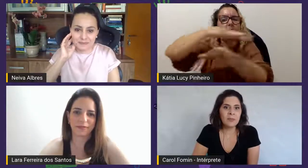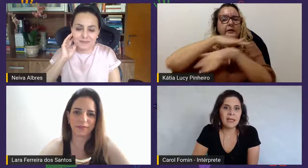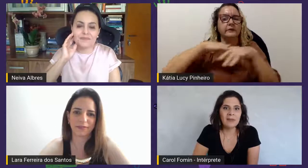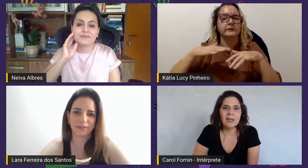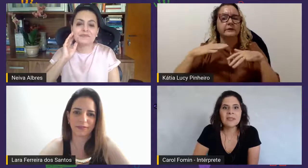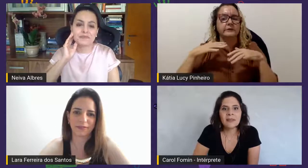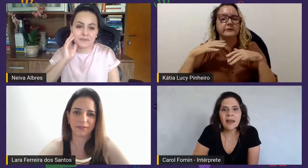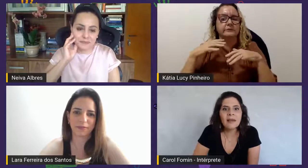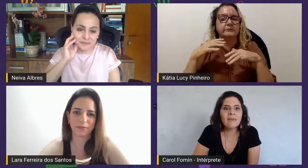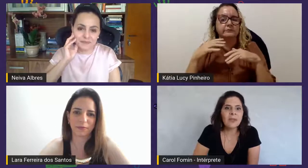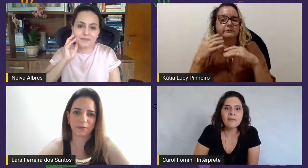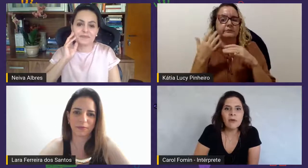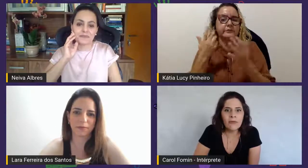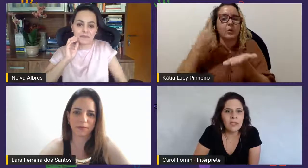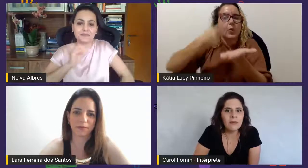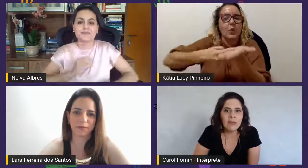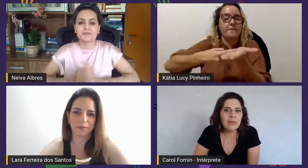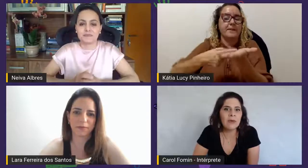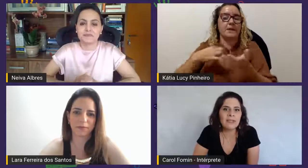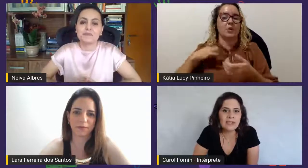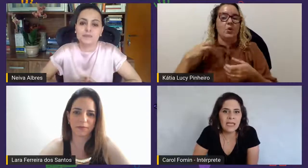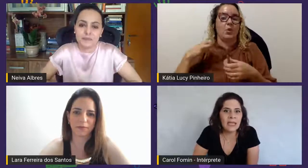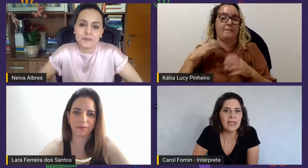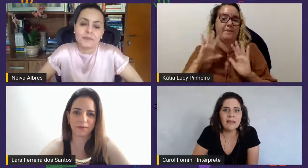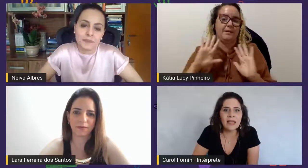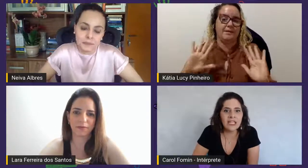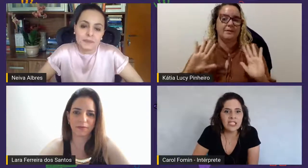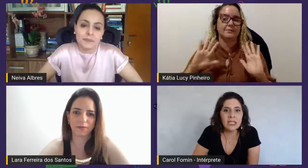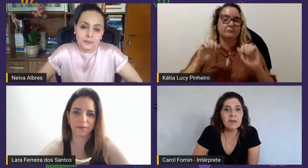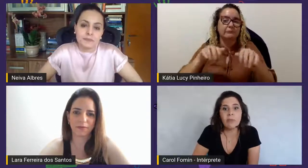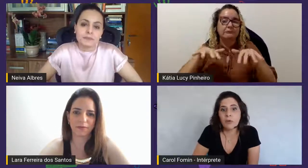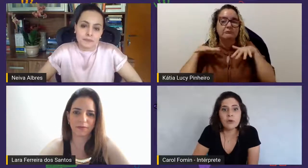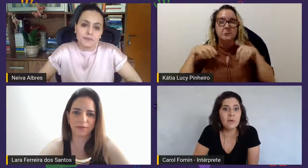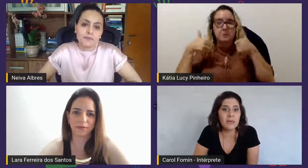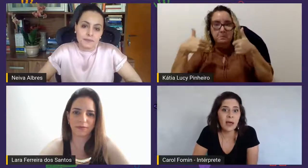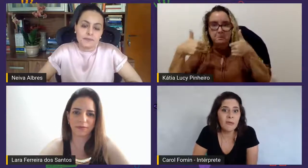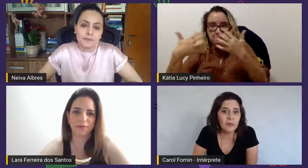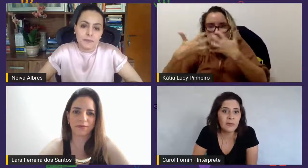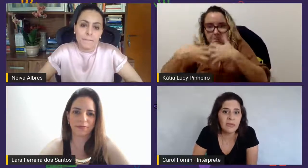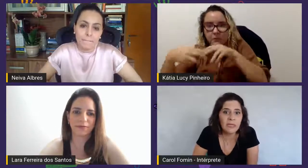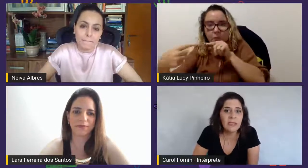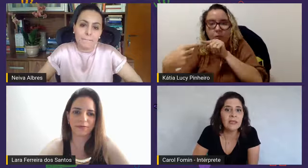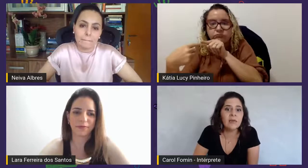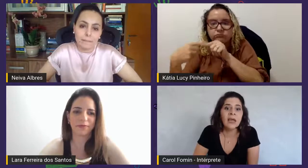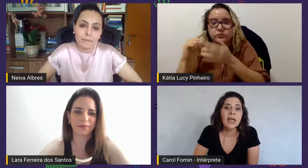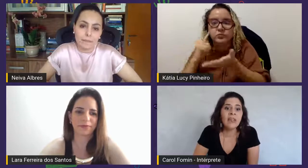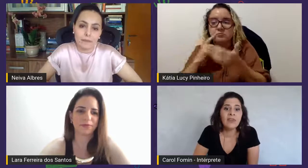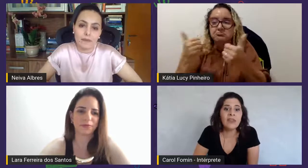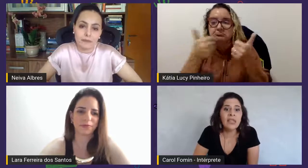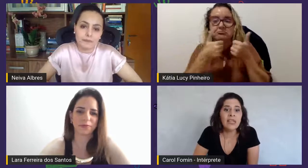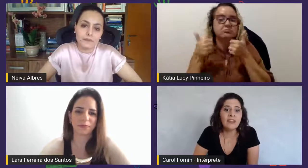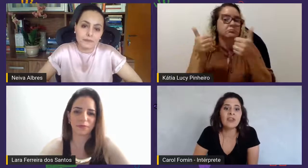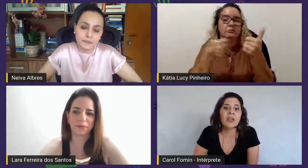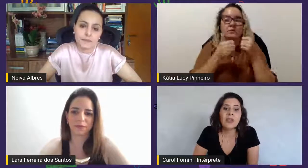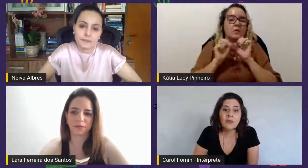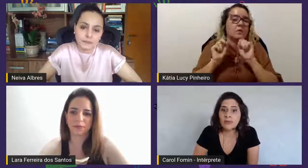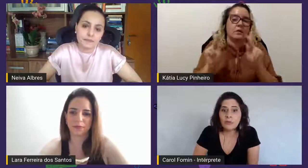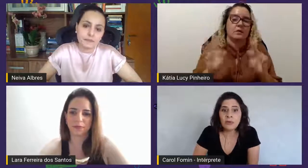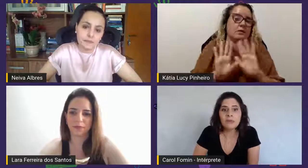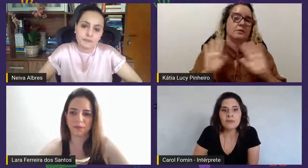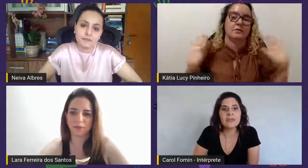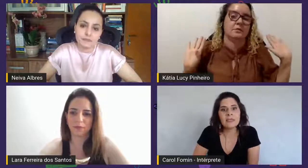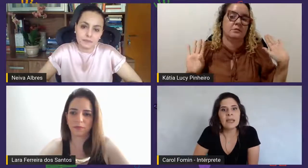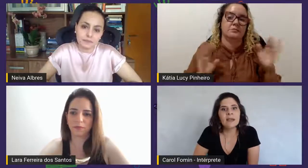estar de preto, ele precisa estar envolvido ali com a cena, interagindo, ele pode combinar um figurino, é diferente. E